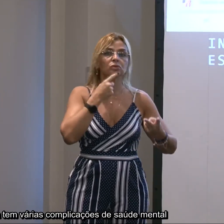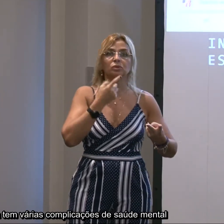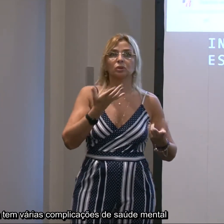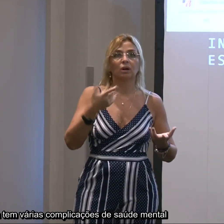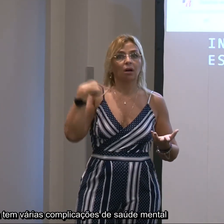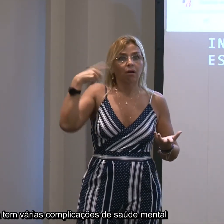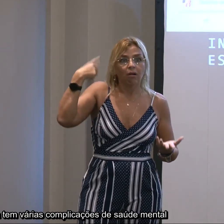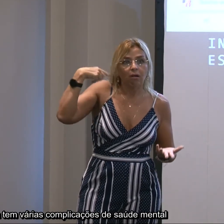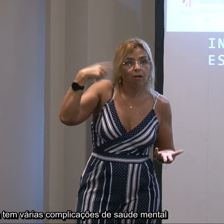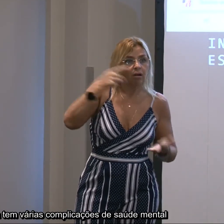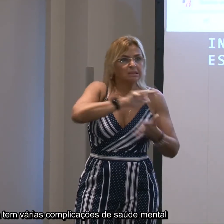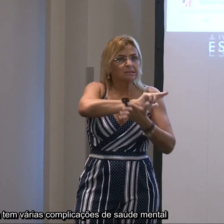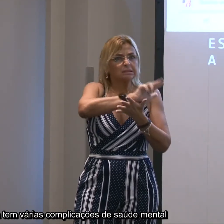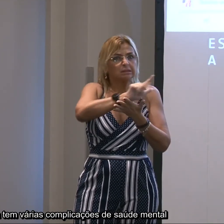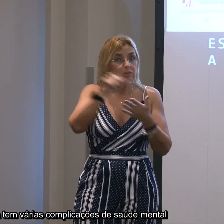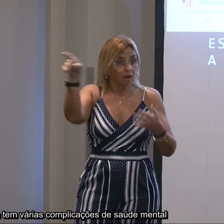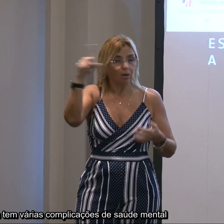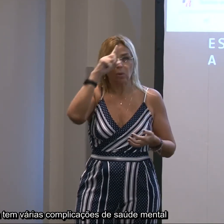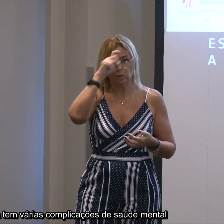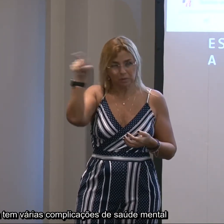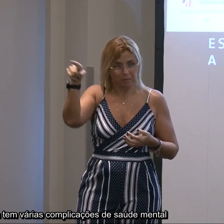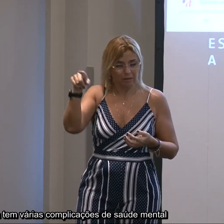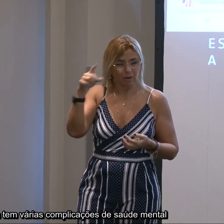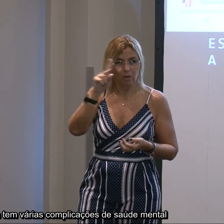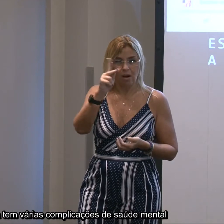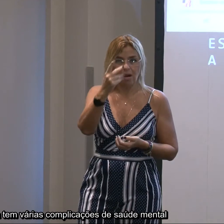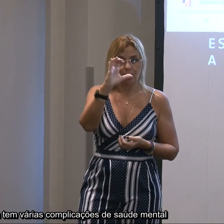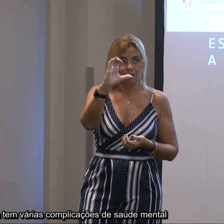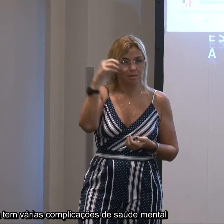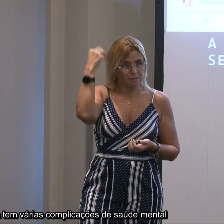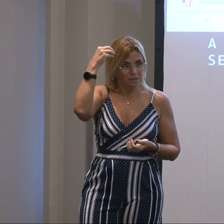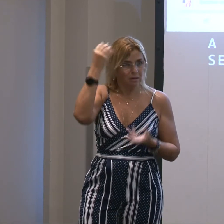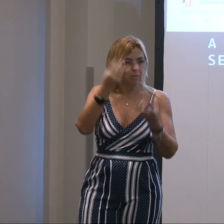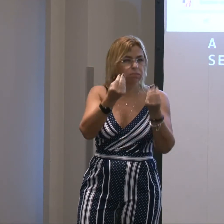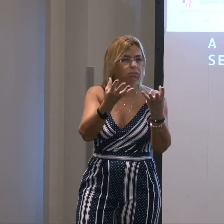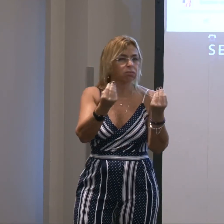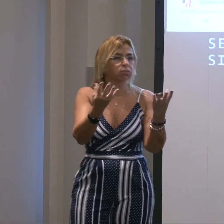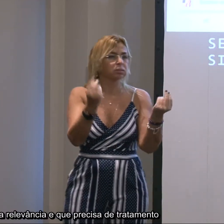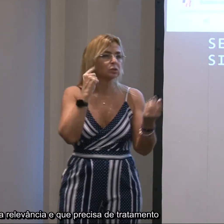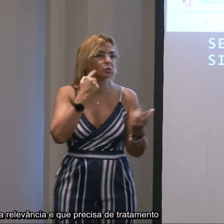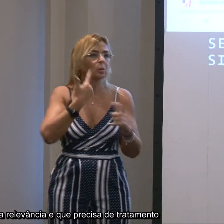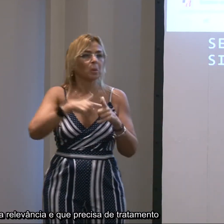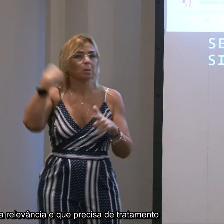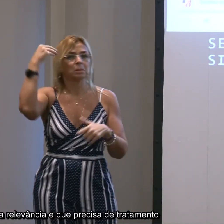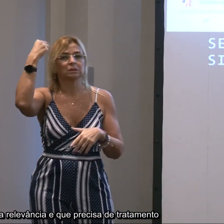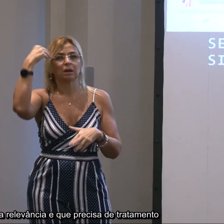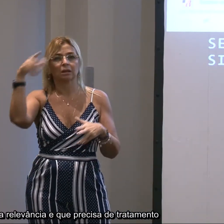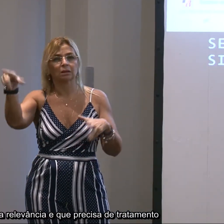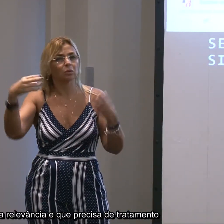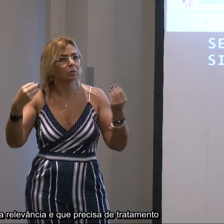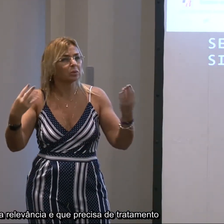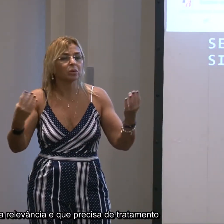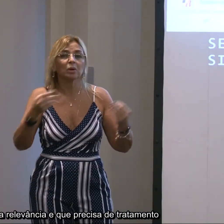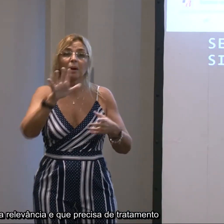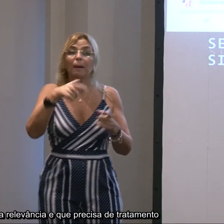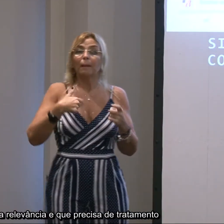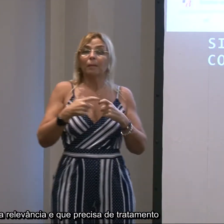psiquiatria tem várias complicações de saúde mental de extrema relevância e que precisa de tratamento,